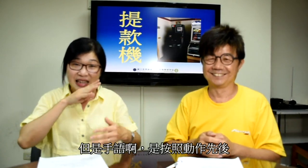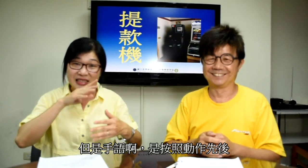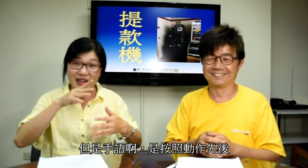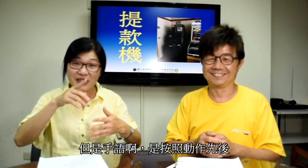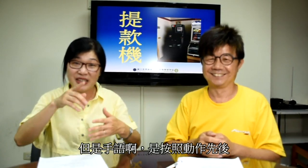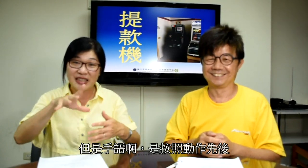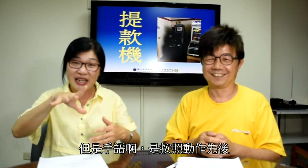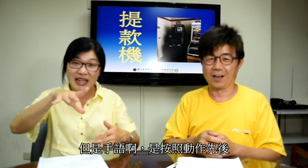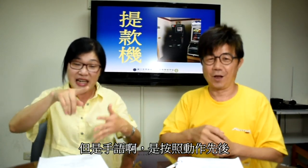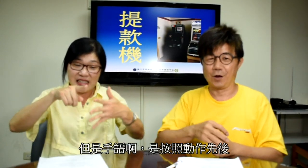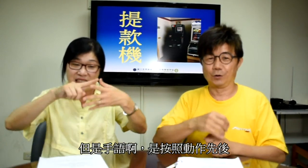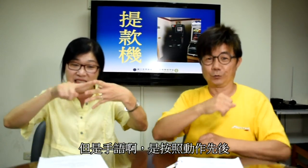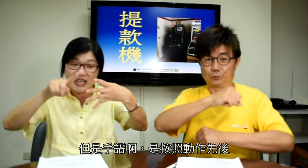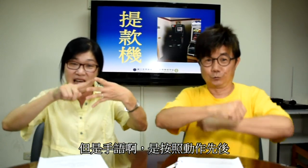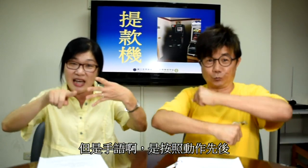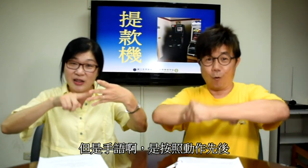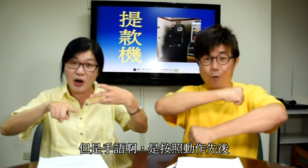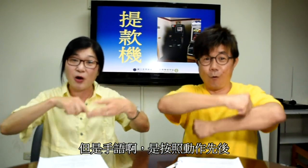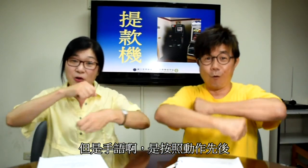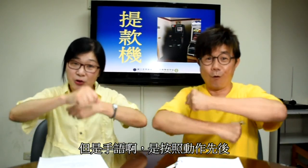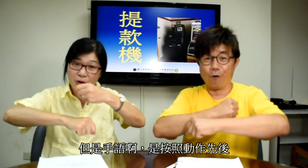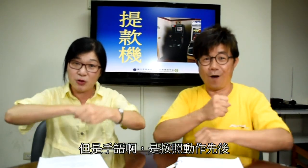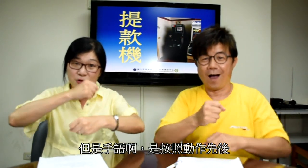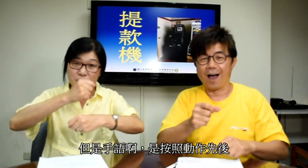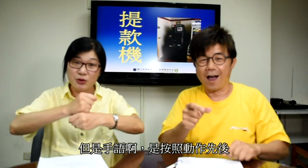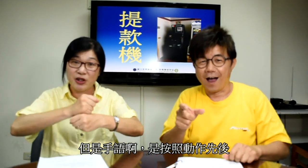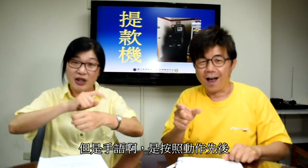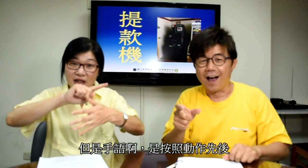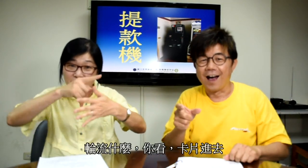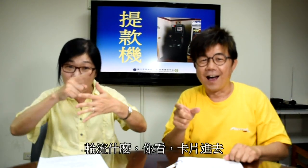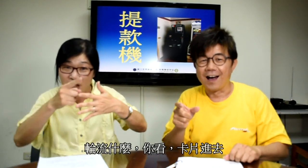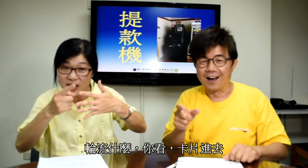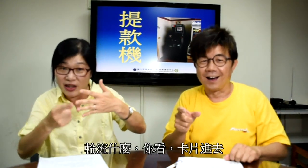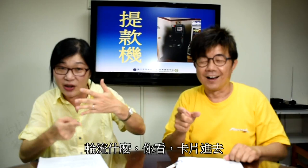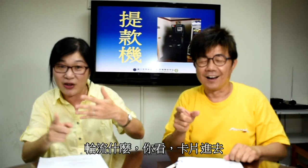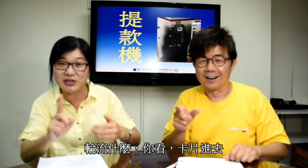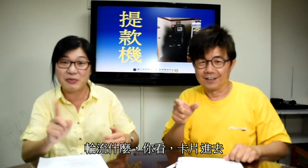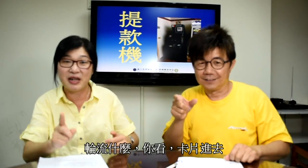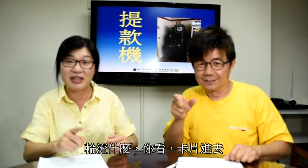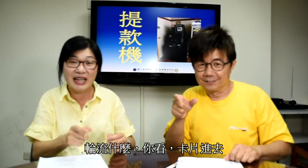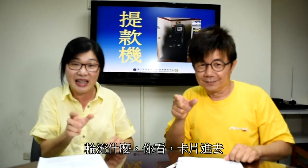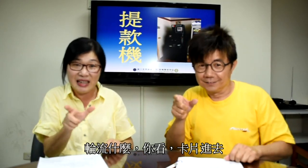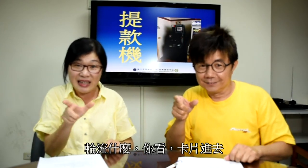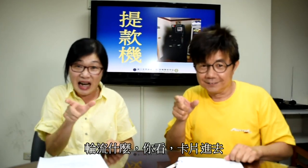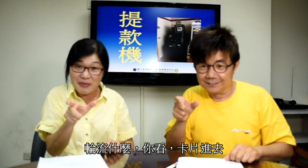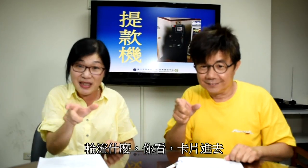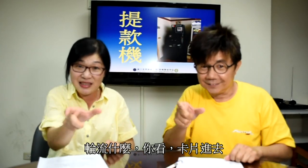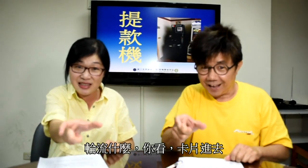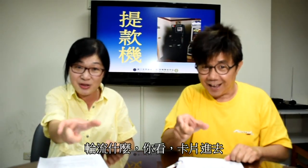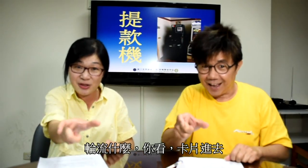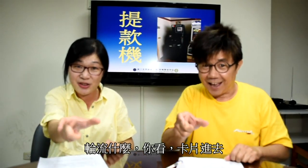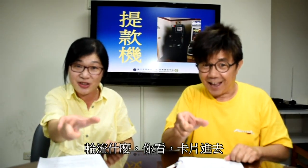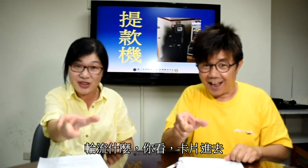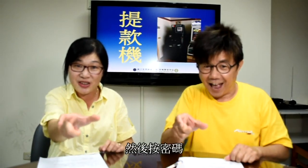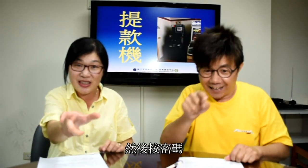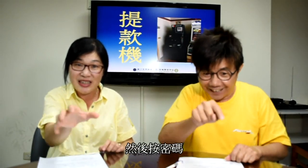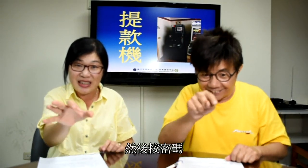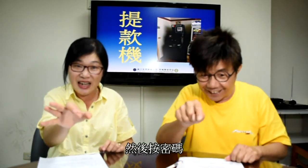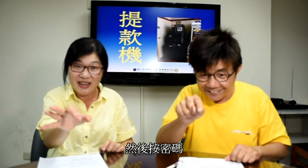照那个先后动作轮流什么？你看卡片进去，然后